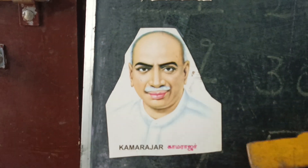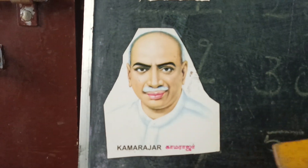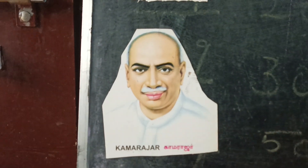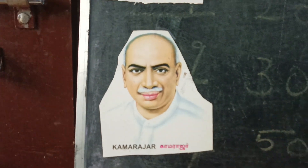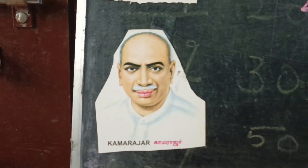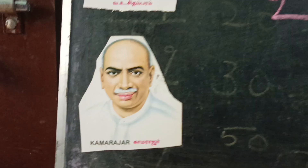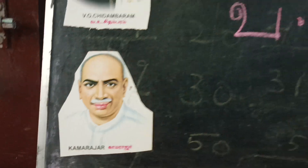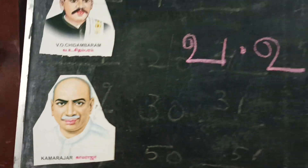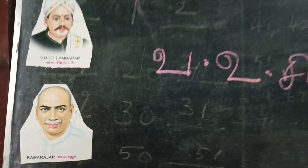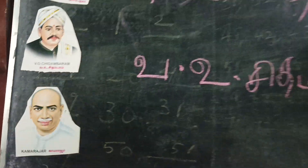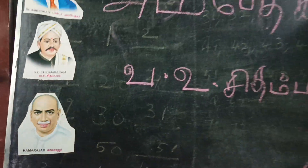காமராஜர்.